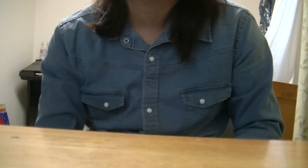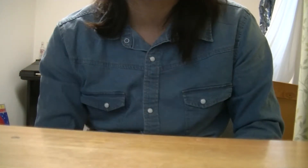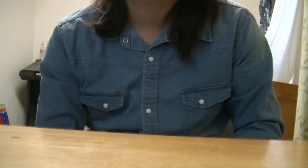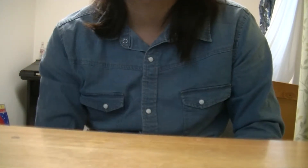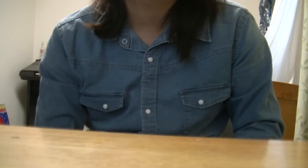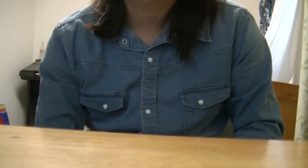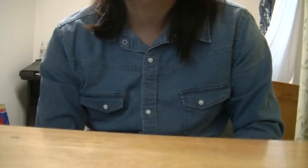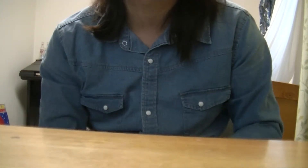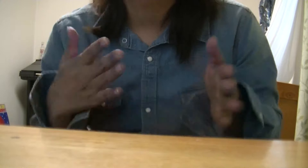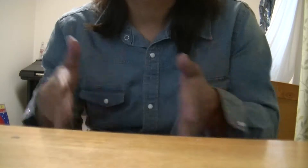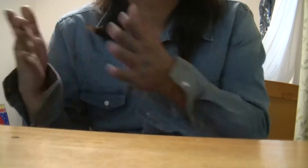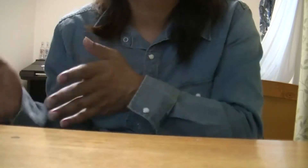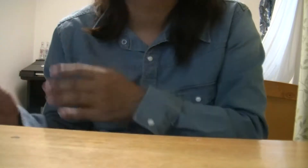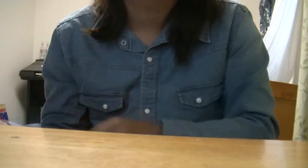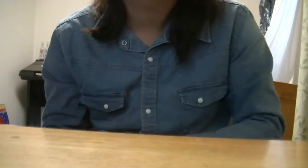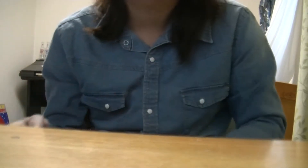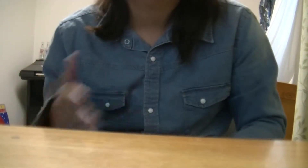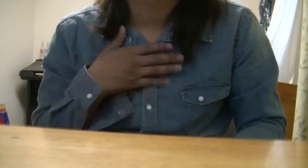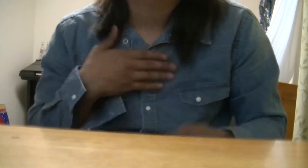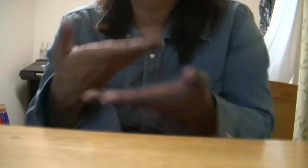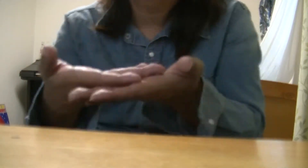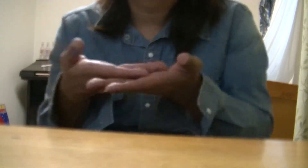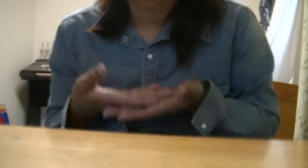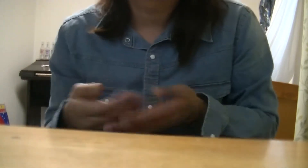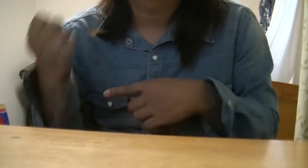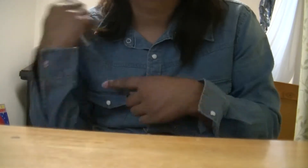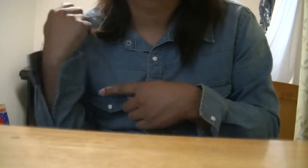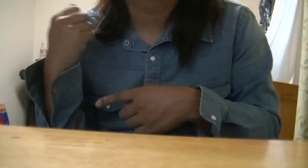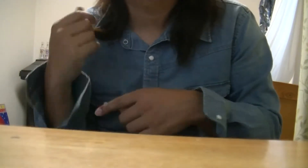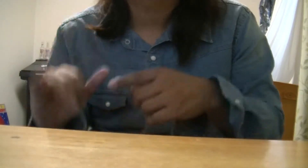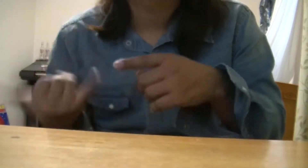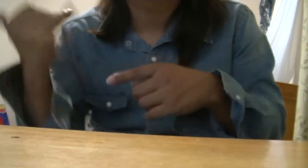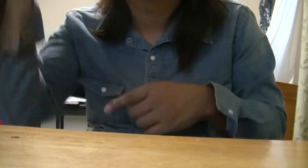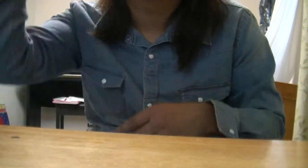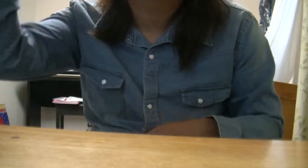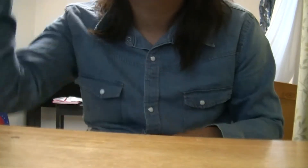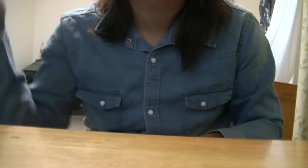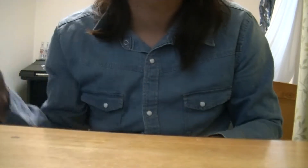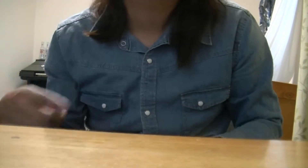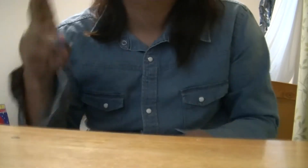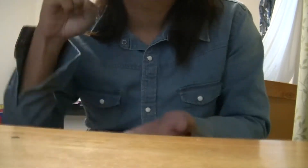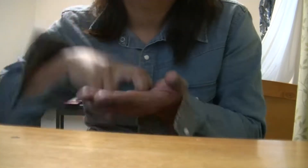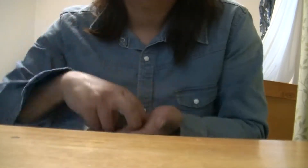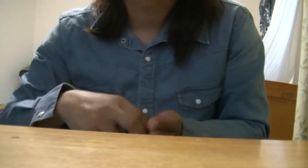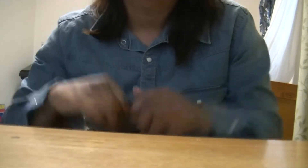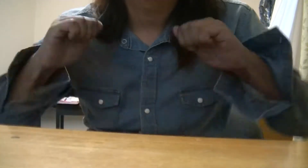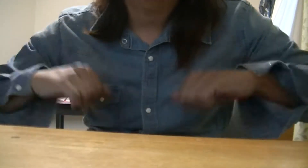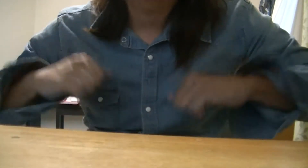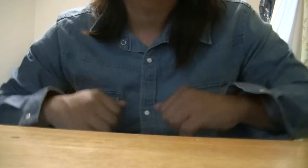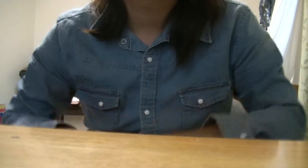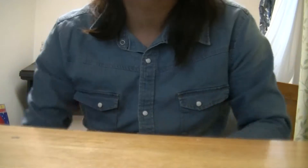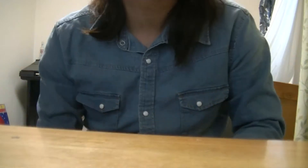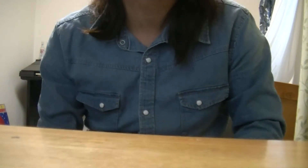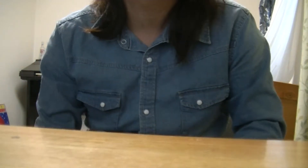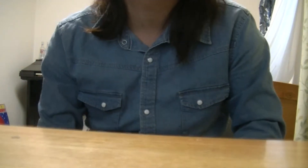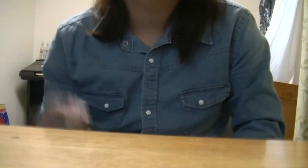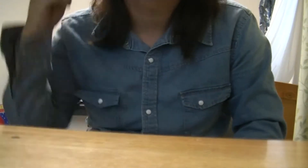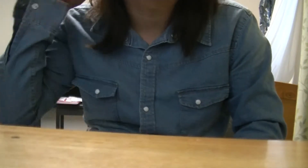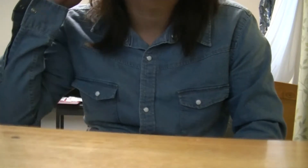言い換えると肯定的解釈力の達人になるって決めて生きることだ、そんな風に思っています。な